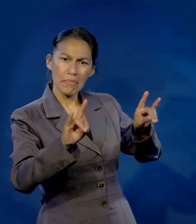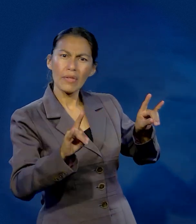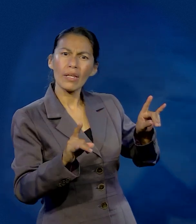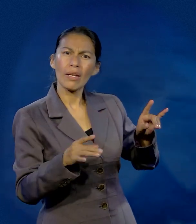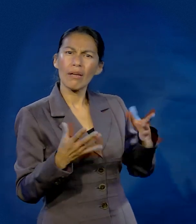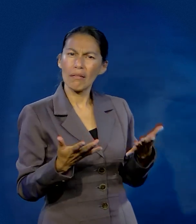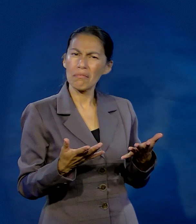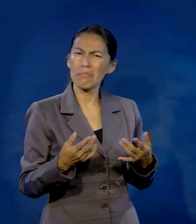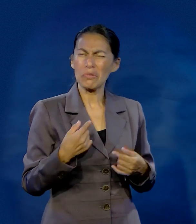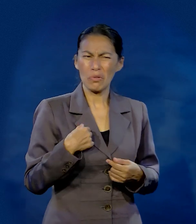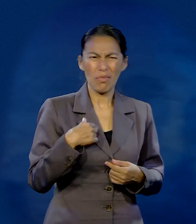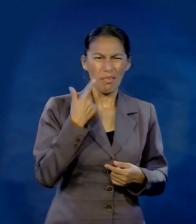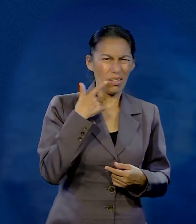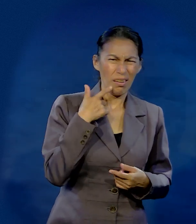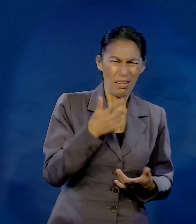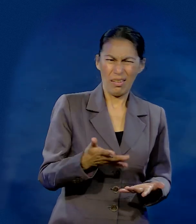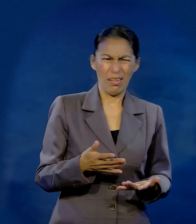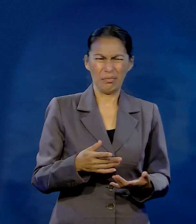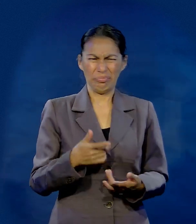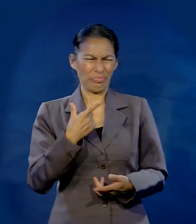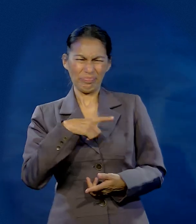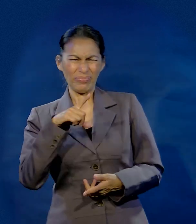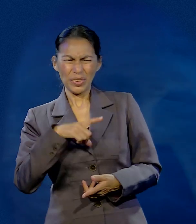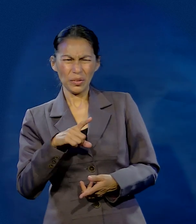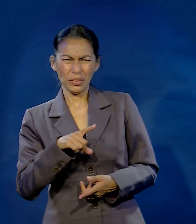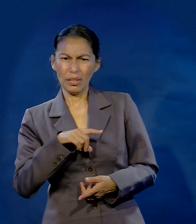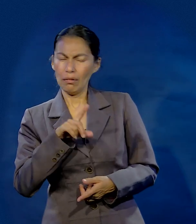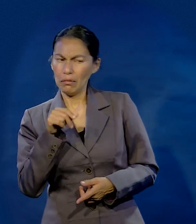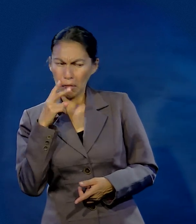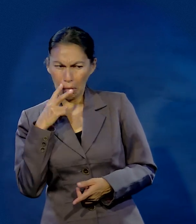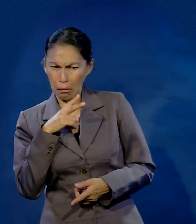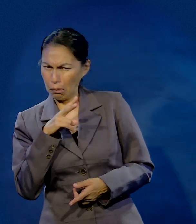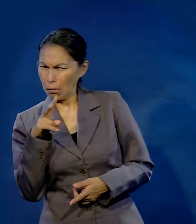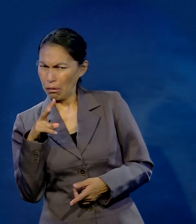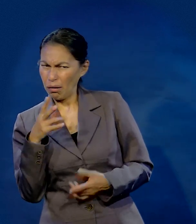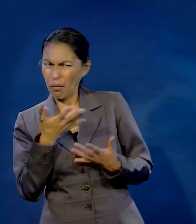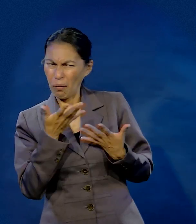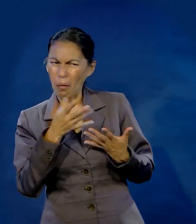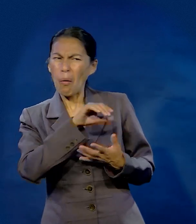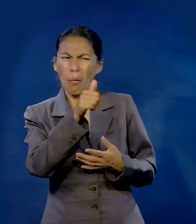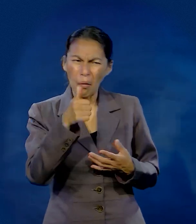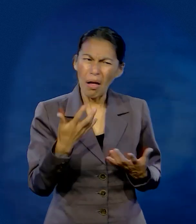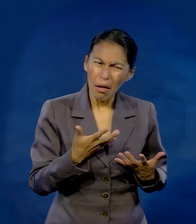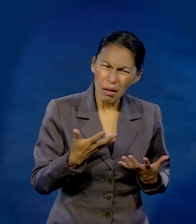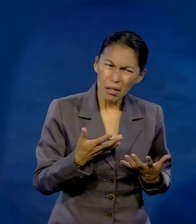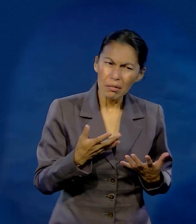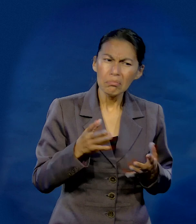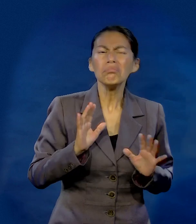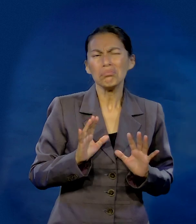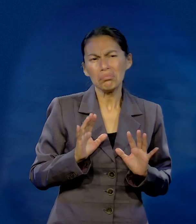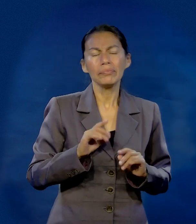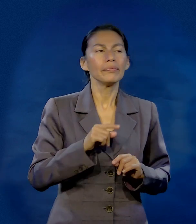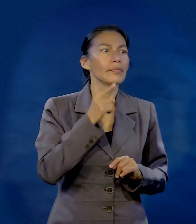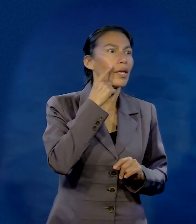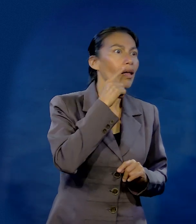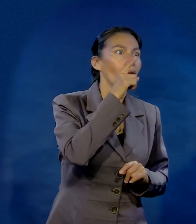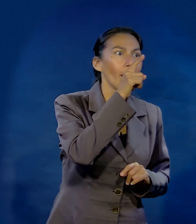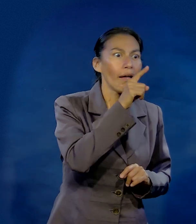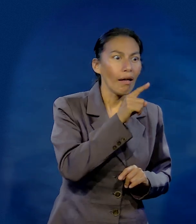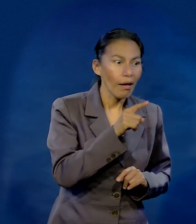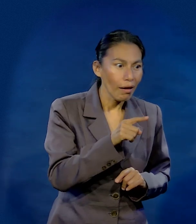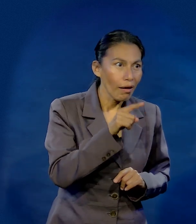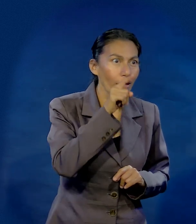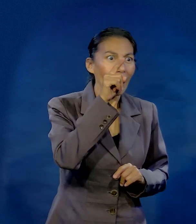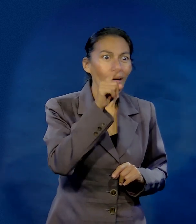tú tenías que relacionar puso varias hojitas para que varios pudiéramos hacer el ejercicio al principio yo me negué pero